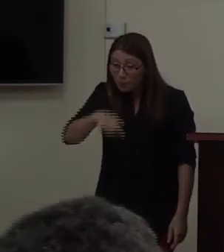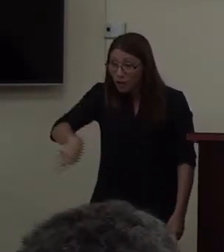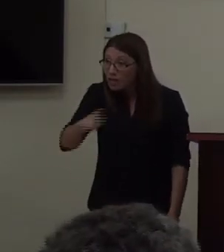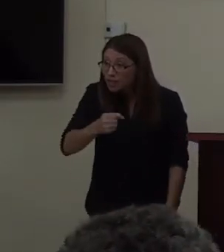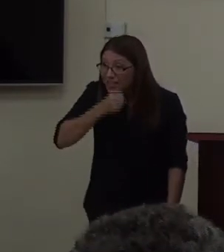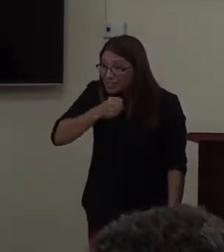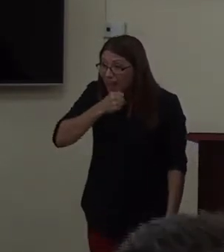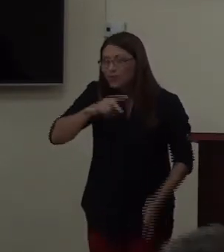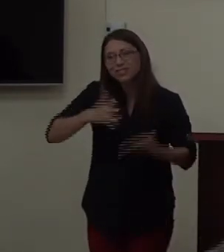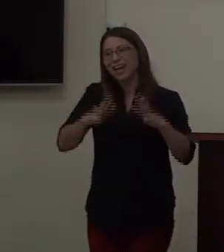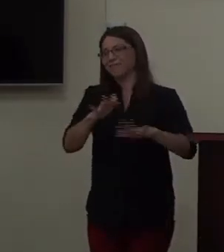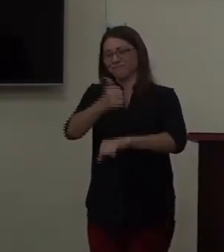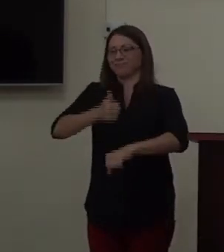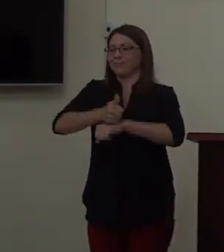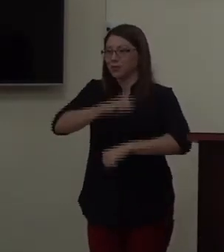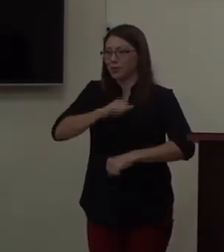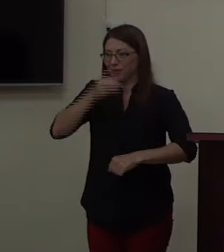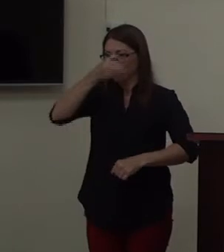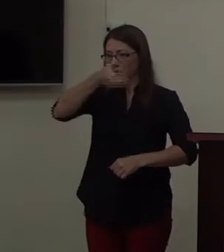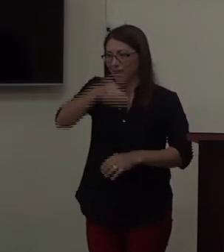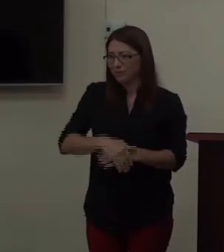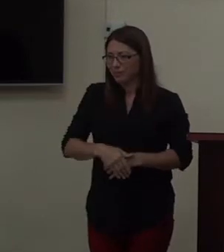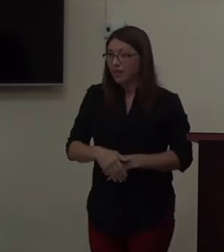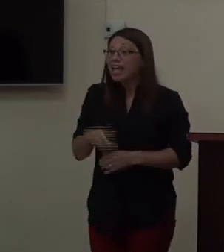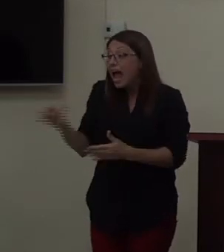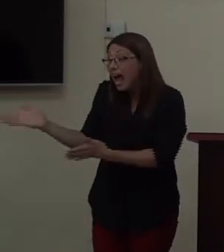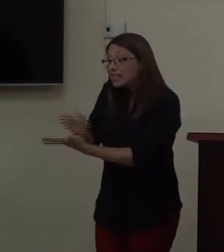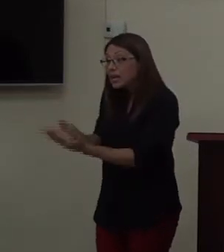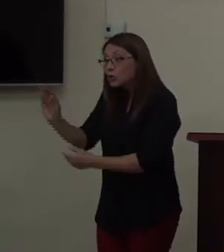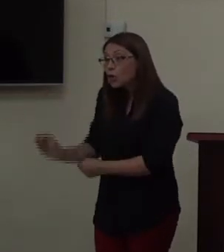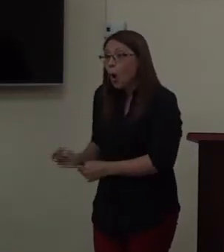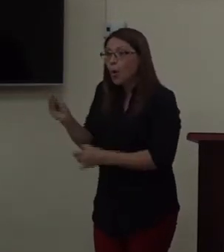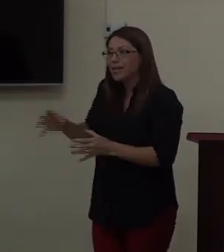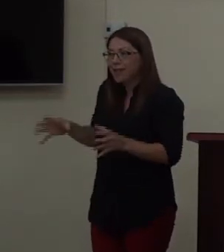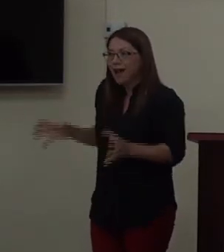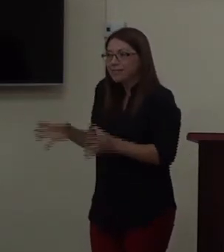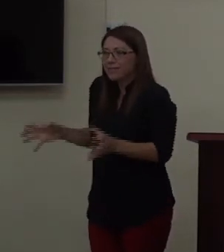autoridad cultural, ¿verdad? Y esto es algo que a veces a ciertos jóvenes activistas